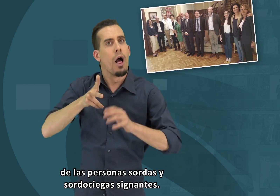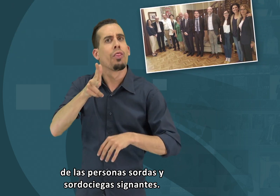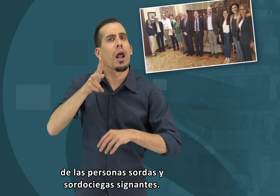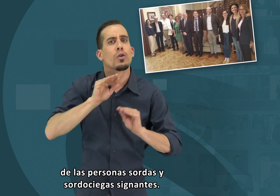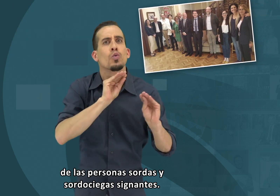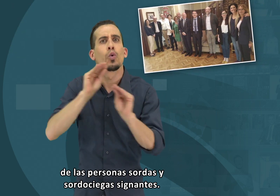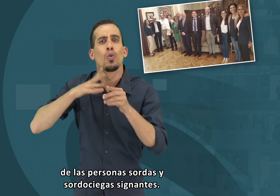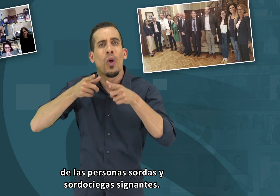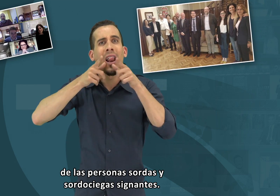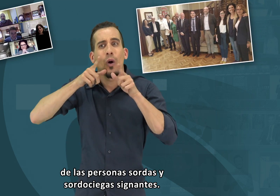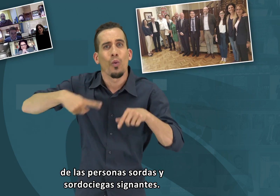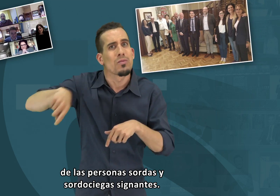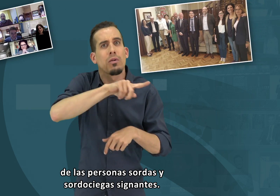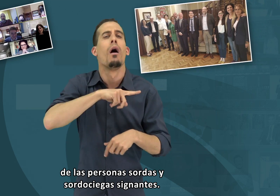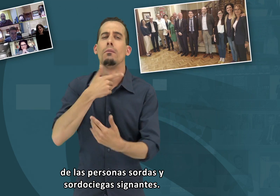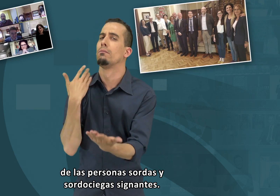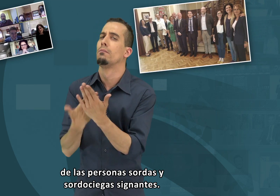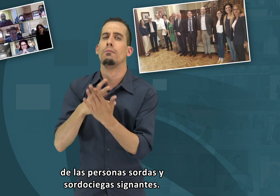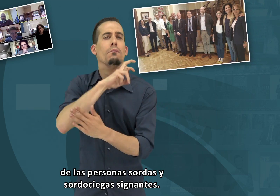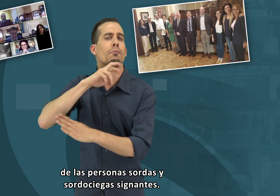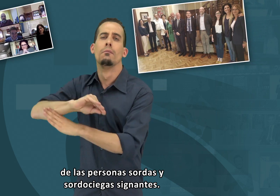sordociegas signantes.